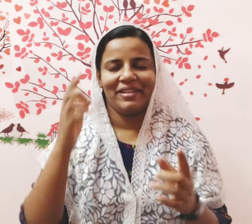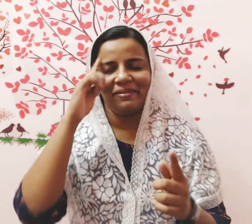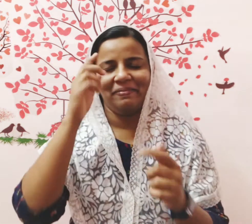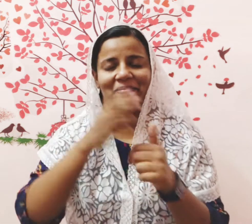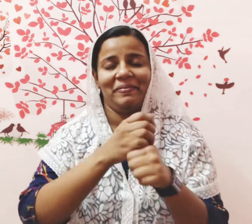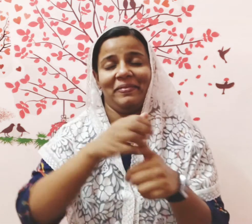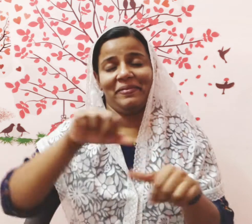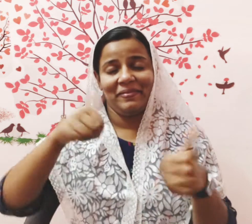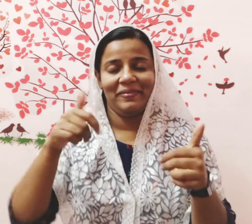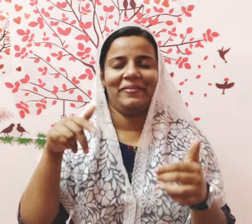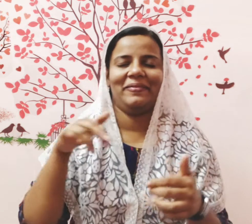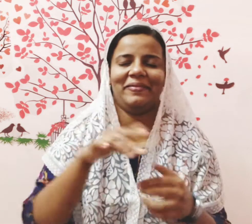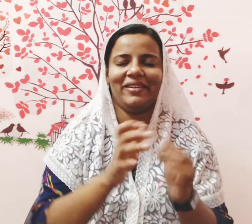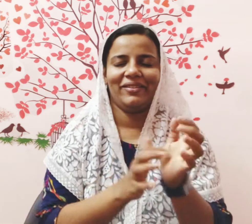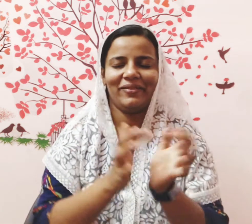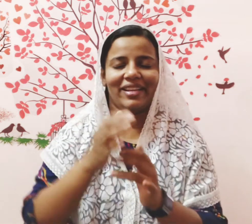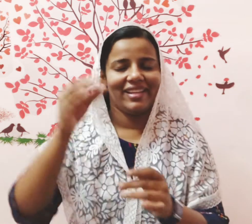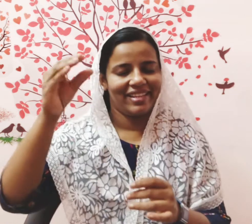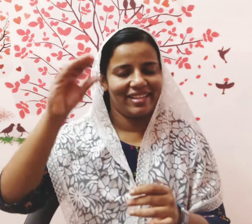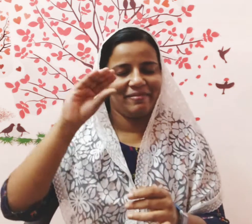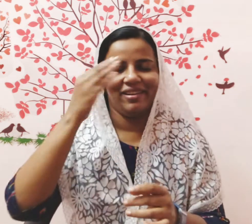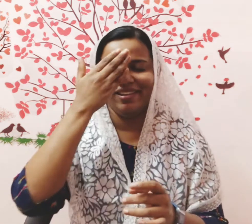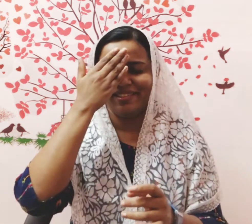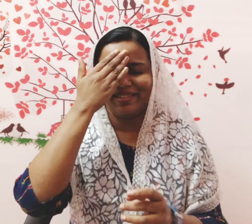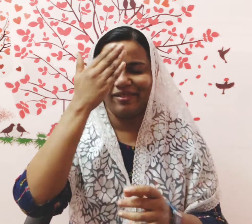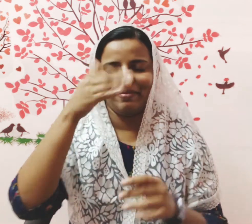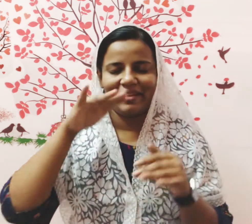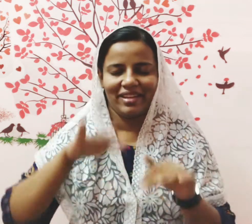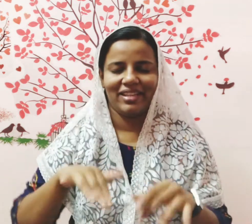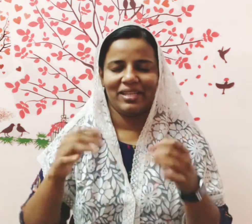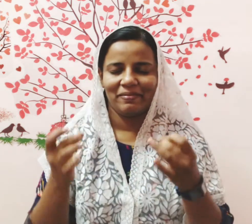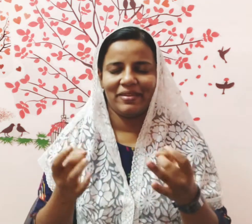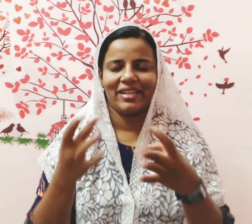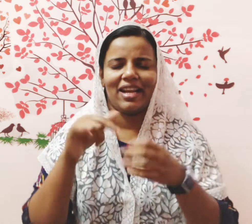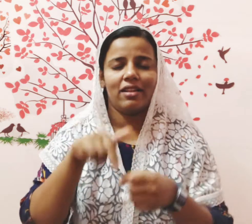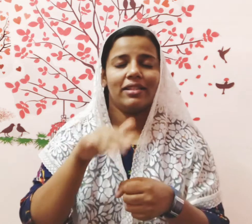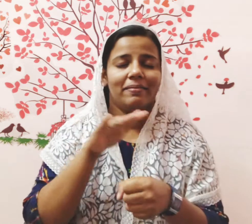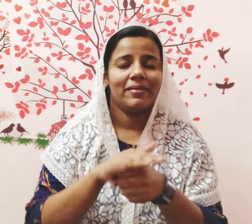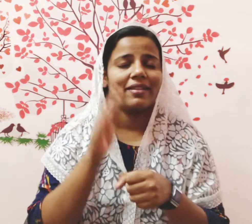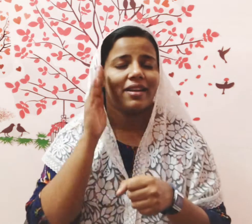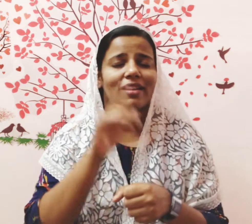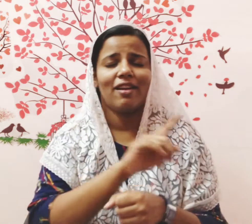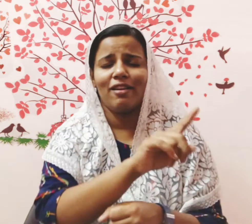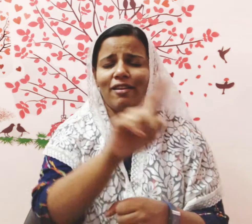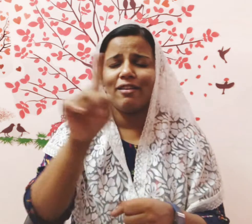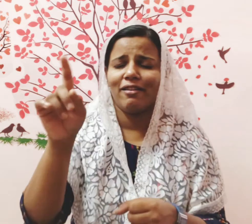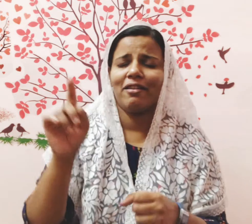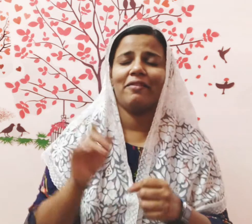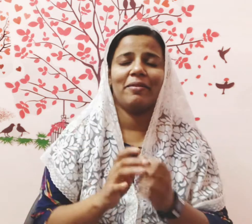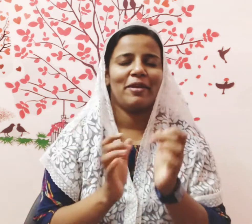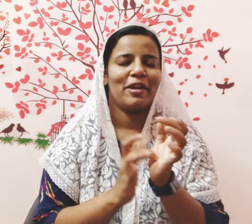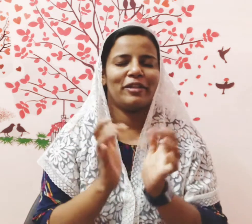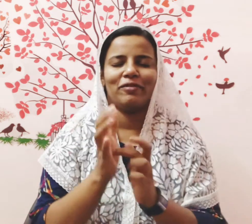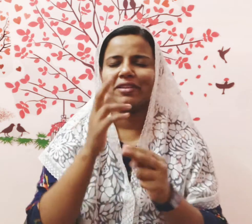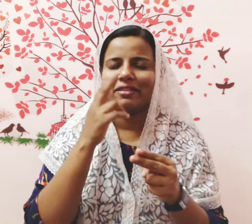ഞങ്ങളെ ജയകരമായി നടത്തുന്ന ദൈവകൃപയ്ക്കായി സ്തോത്രം. അപ്പ, ഇന്ന് പ്രഭാതത്തിൽ ഈ ശബ്ദം കേൾക്കുന്ന എല്ലാ മക്കളെയും യേശുക്രിസ്തുവിൻ്റെ